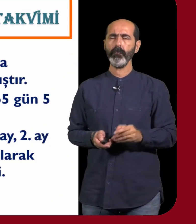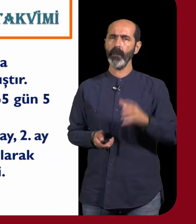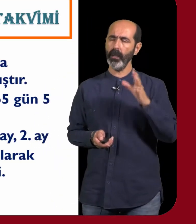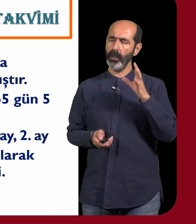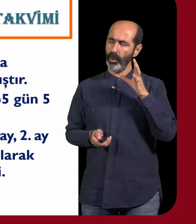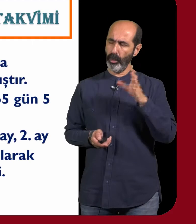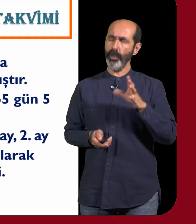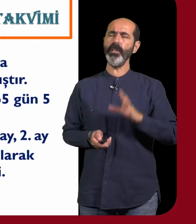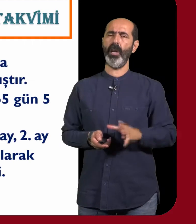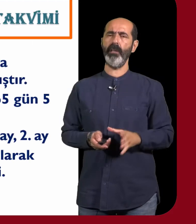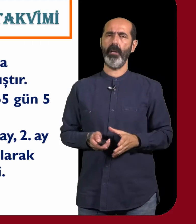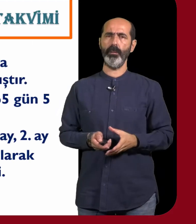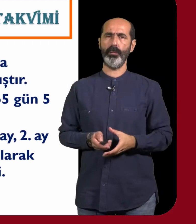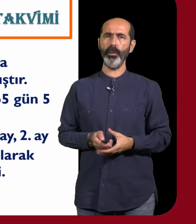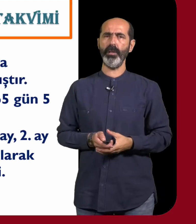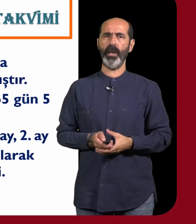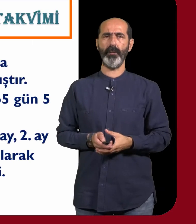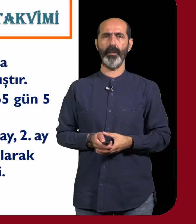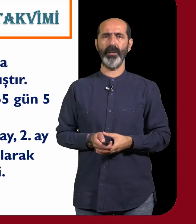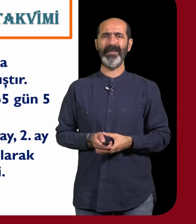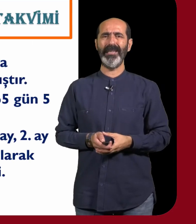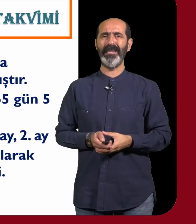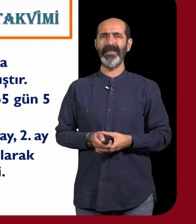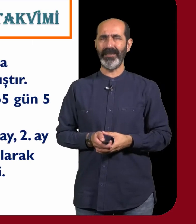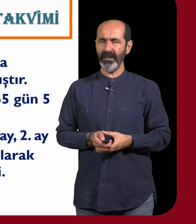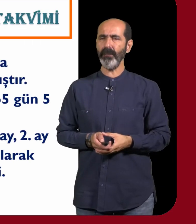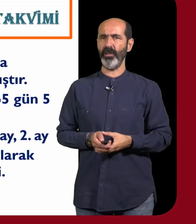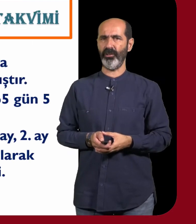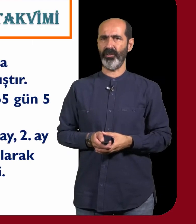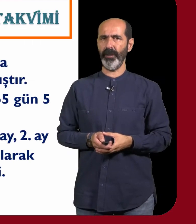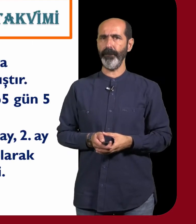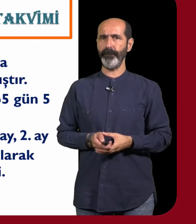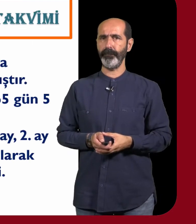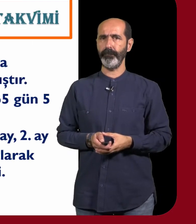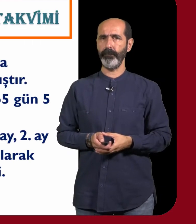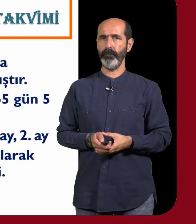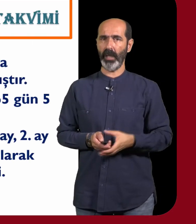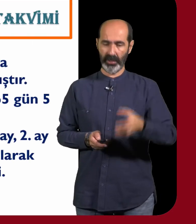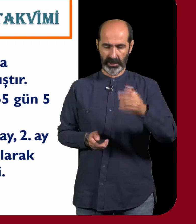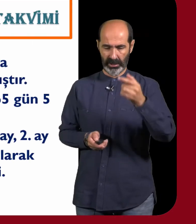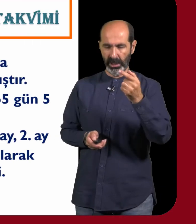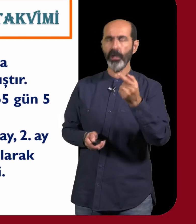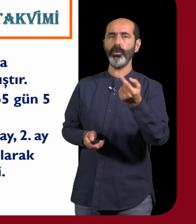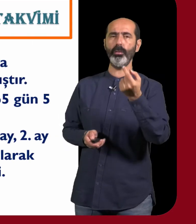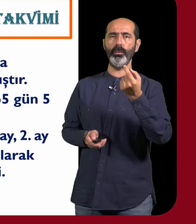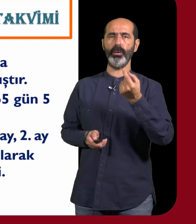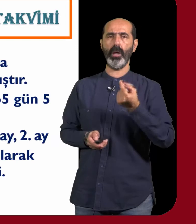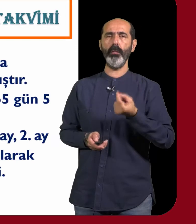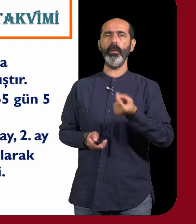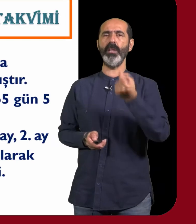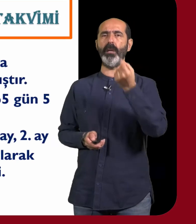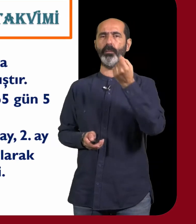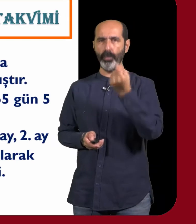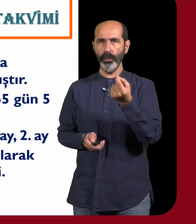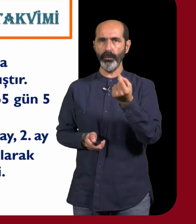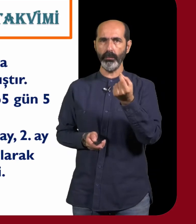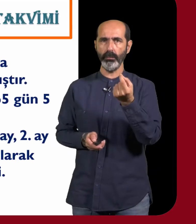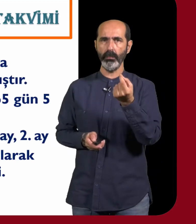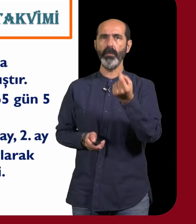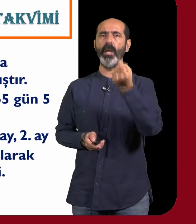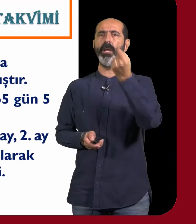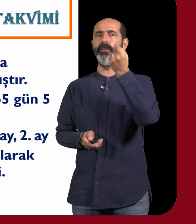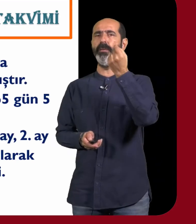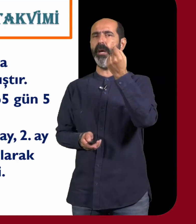bir 12 hayvanlı Türk takviminin yılbaşısı Yani ilk günü kabul edilen